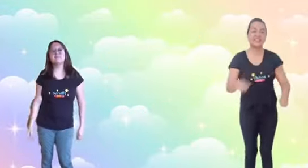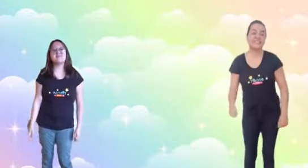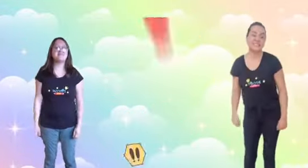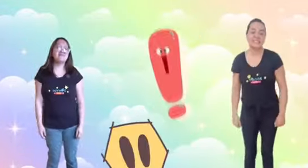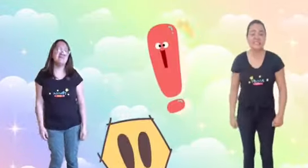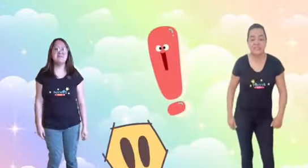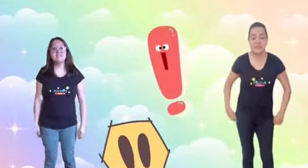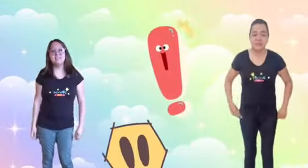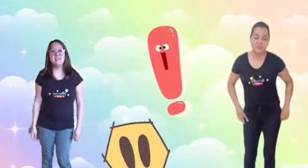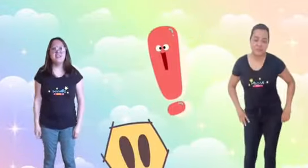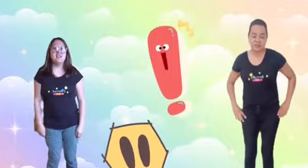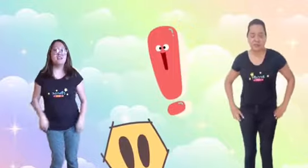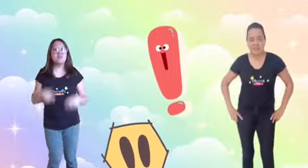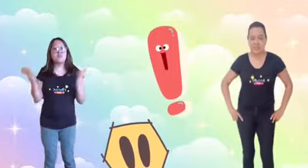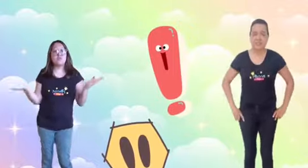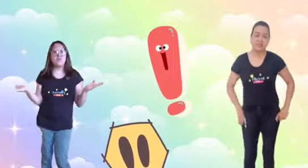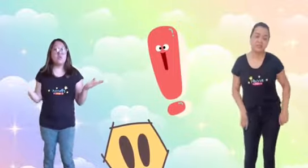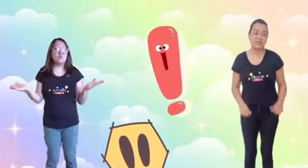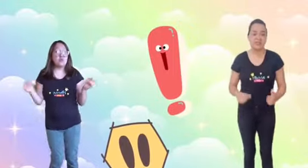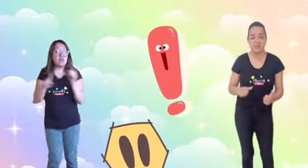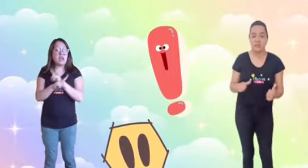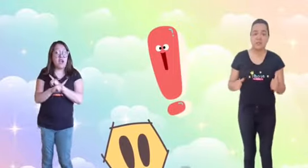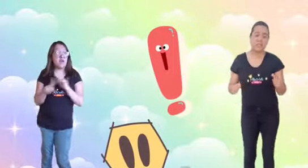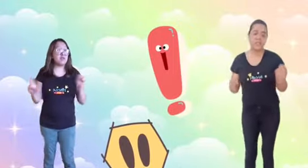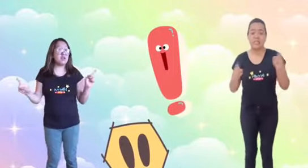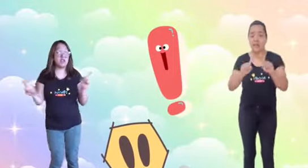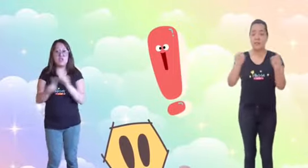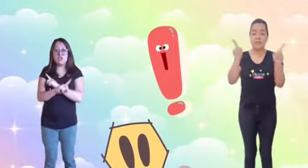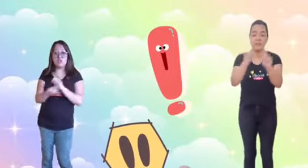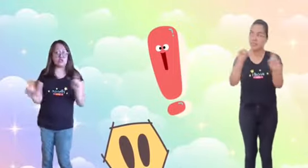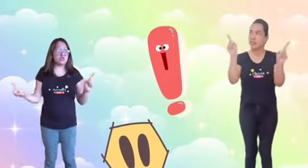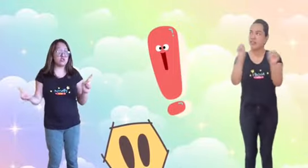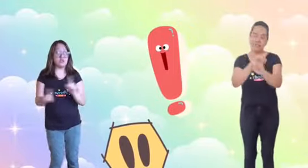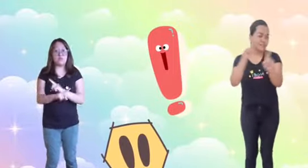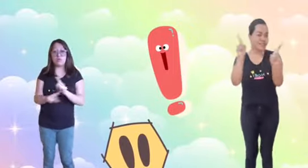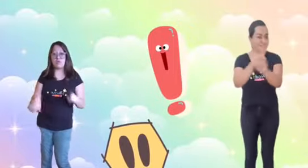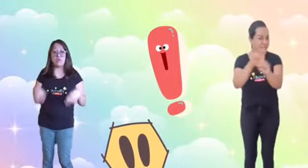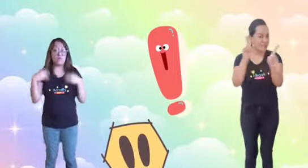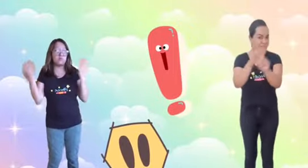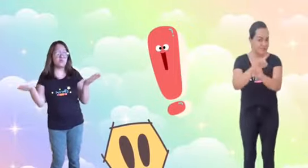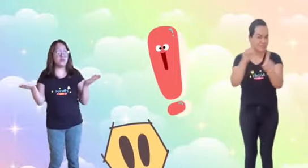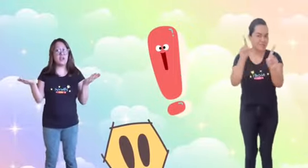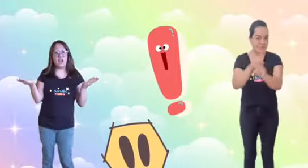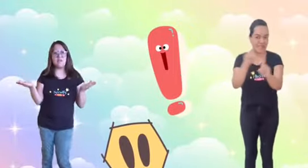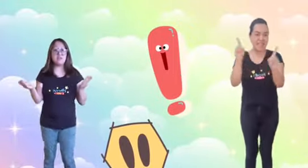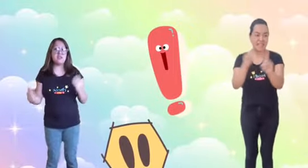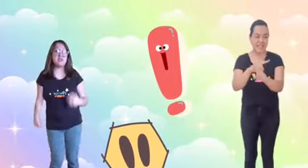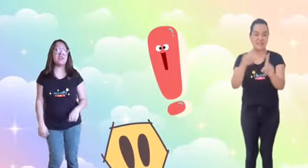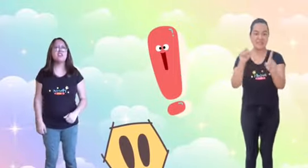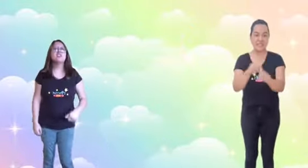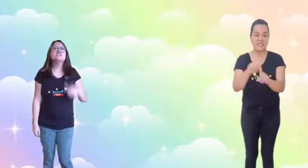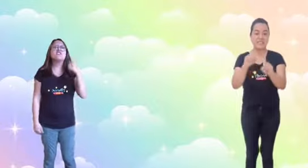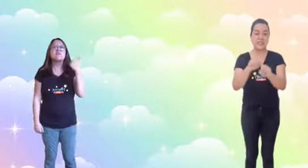No se preocupen, amiguitos, no se preocupen, amiguitos, que